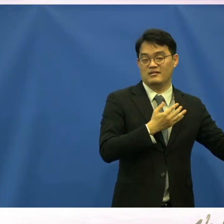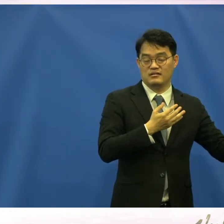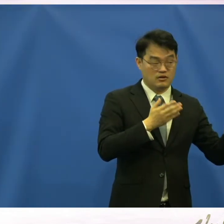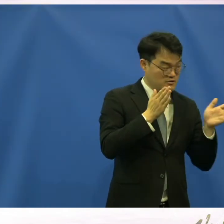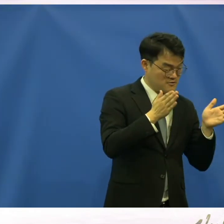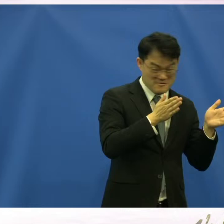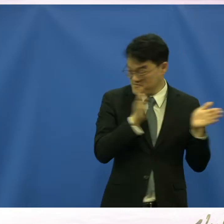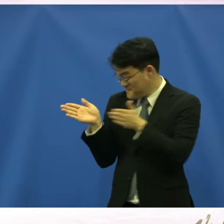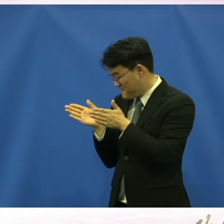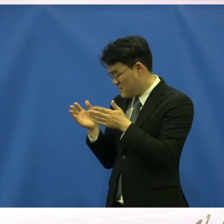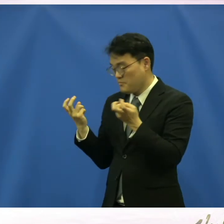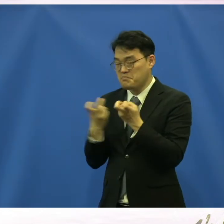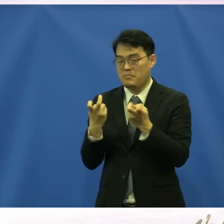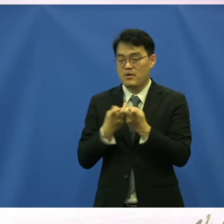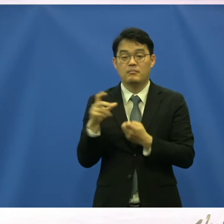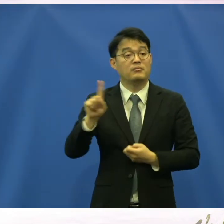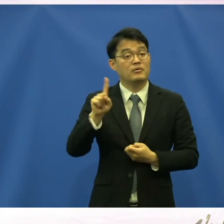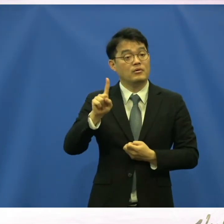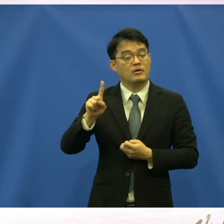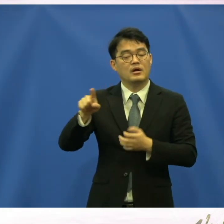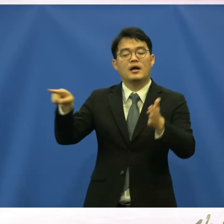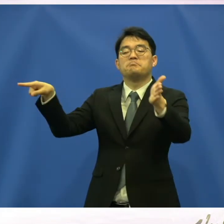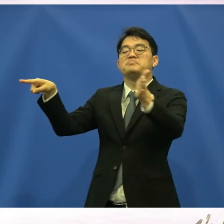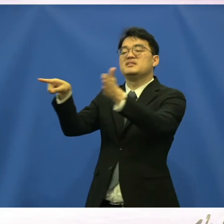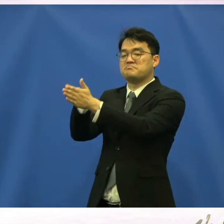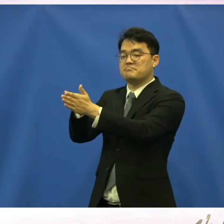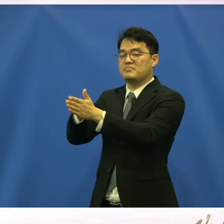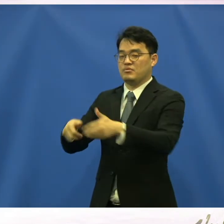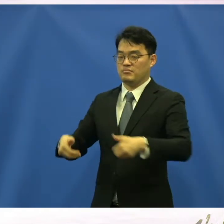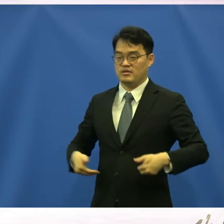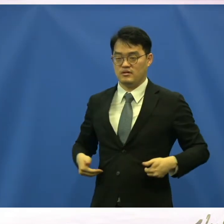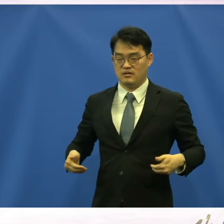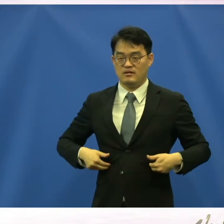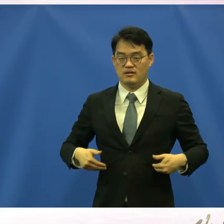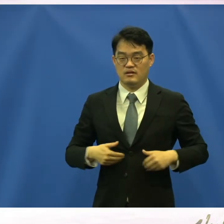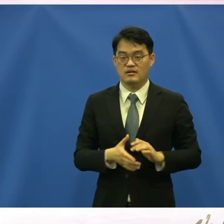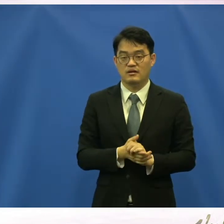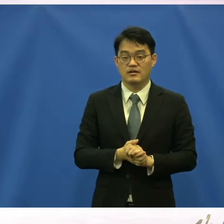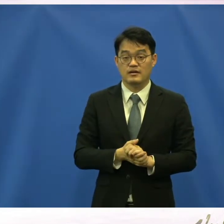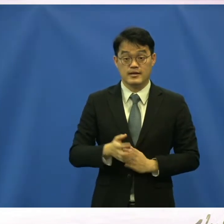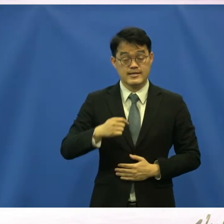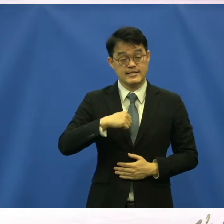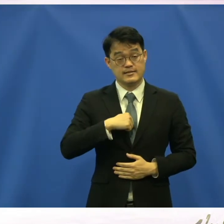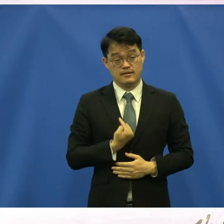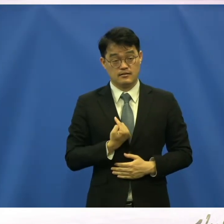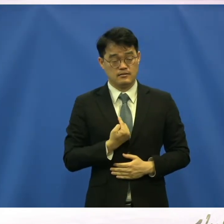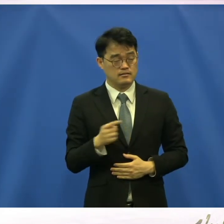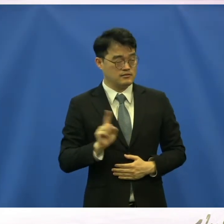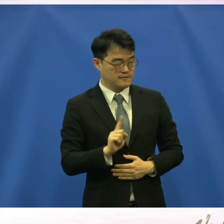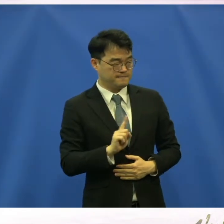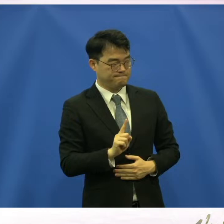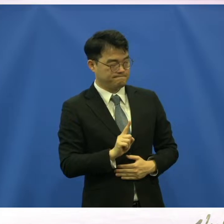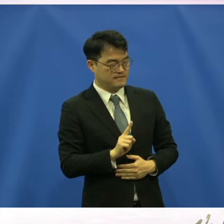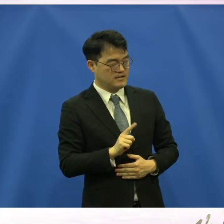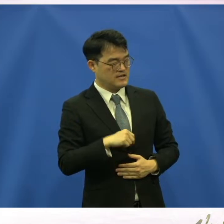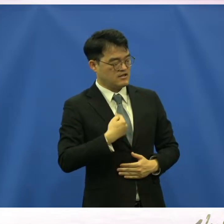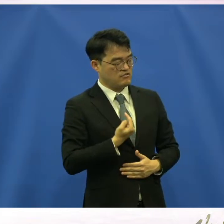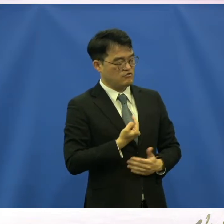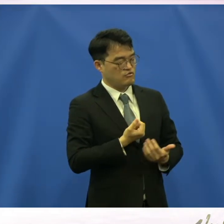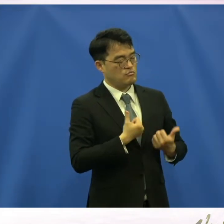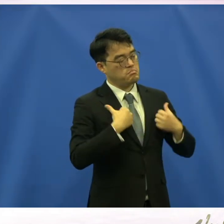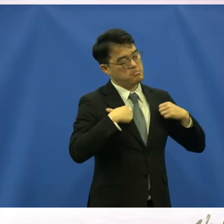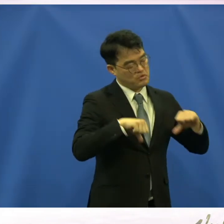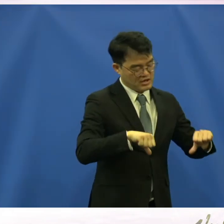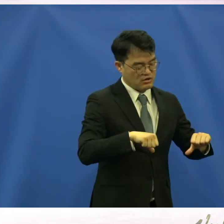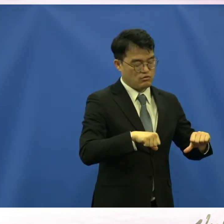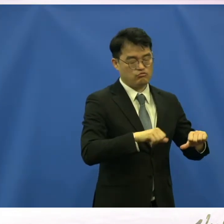말씀을 대할 때 처음 우리에게 드는 생각이 뭡니까? 자기를 부인하고 자기 십자가를 지라. 이 말은 어떻게 보면 나보고